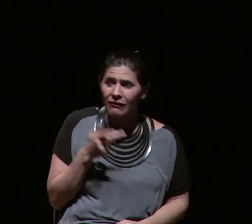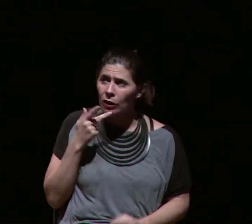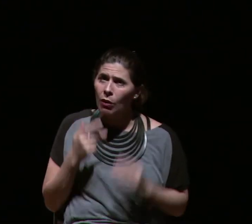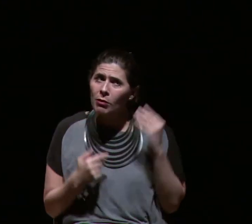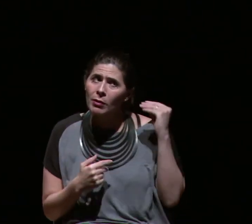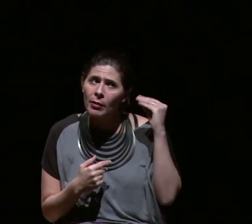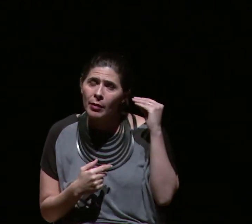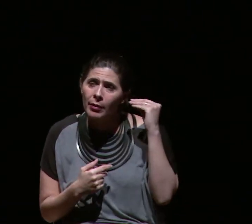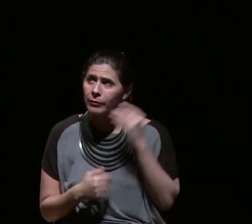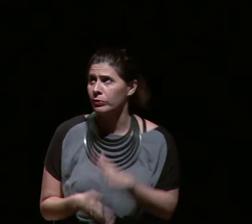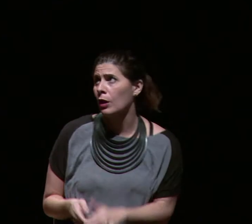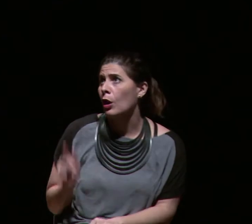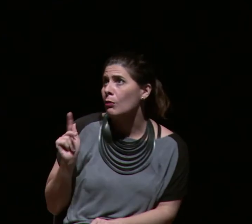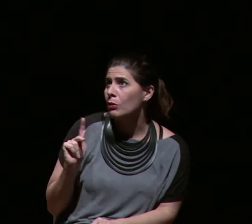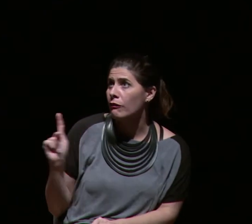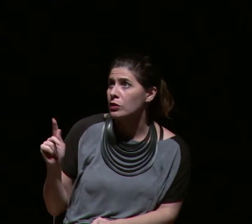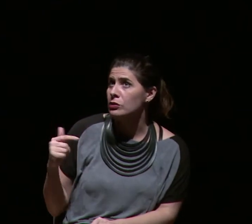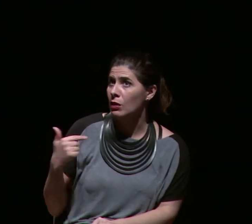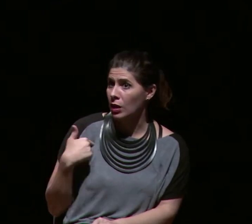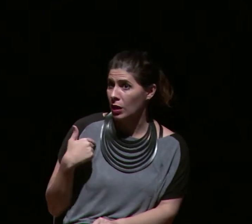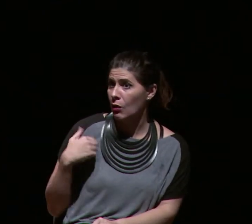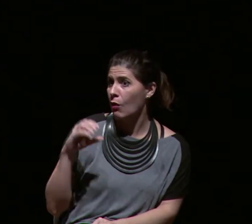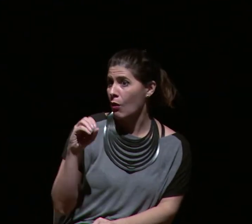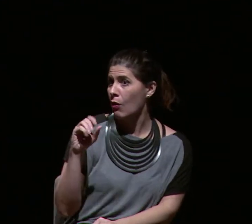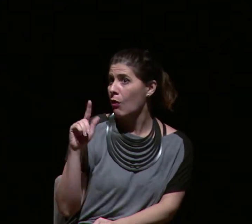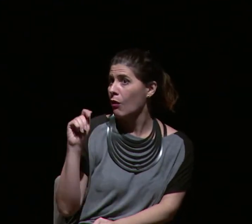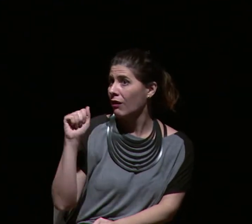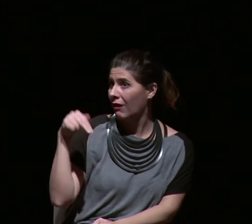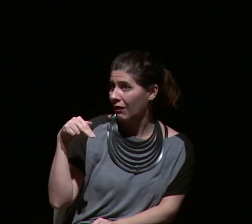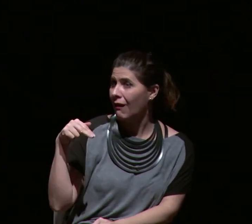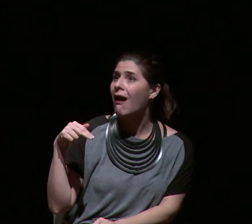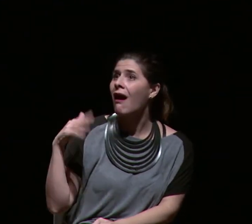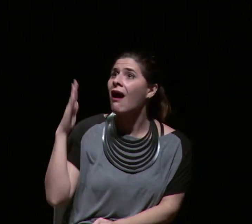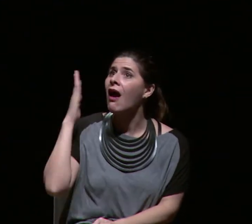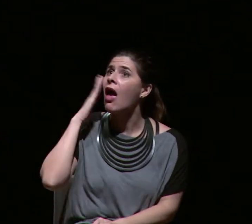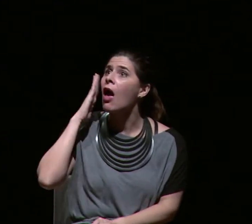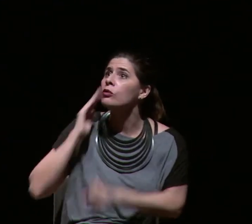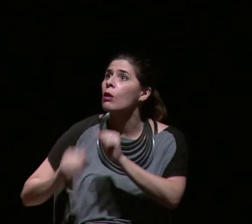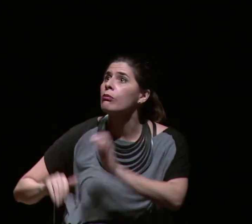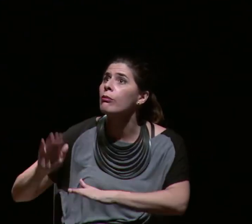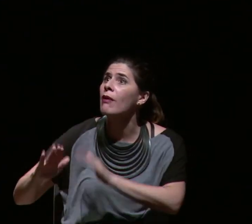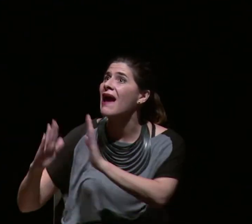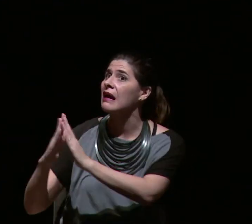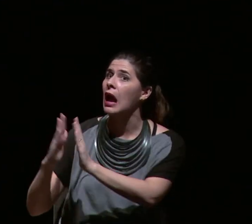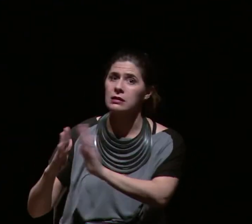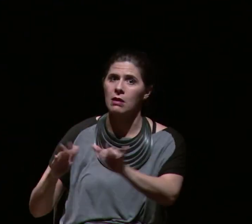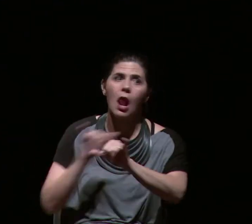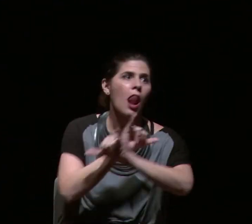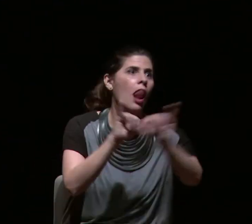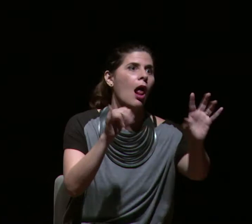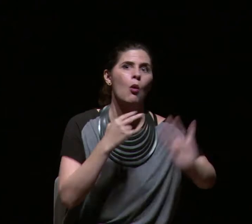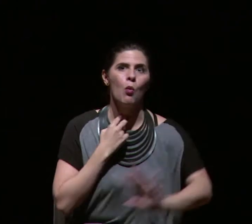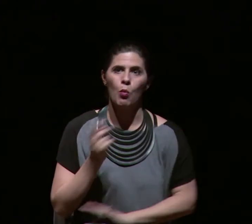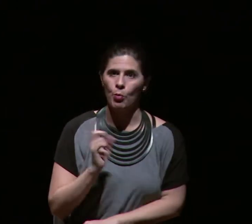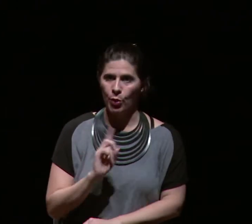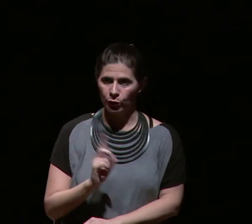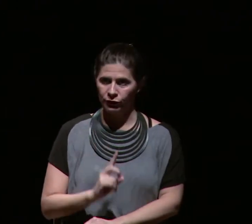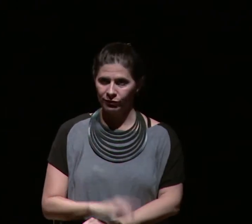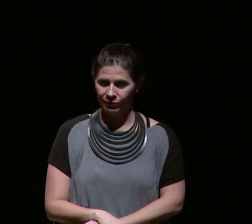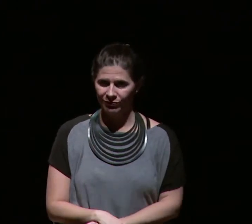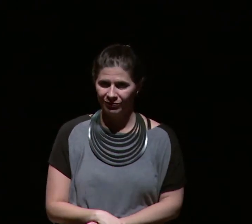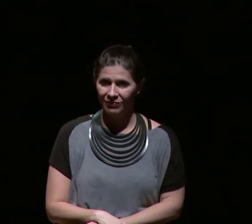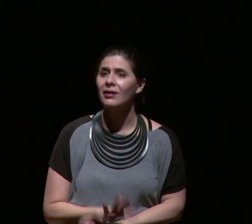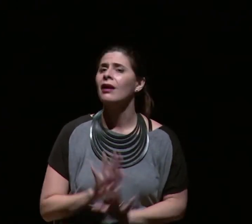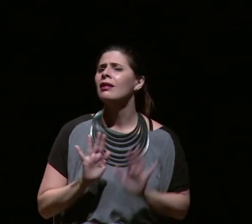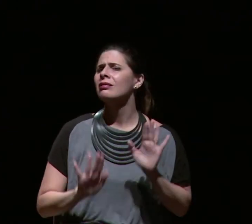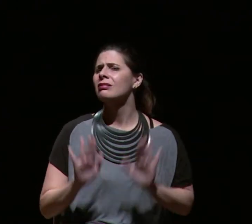disse: "Professor, eu sou Ogan, eu toco lá em casa, mas ninguém pode saber, viu?" Talvez não seja de conhecimento